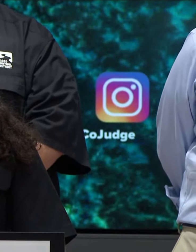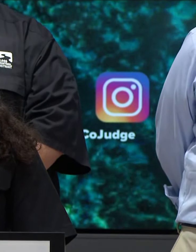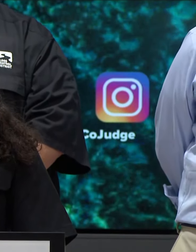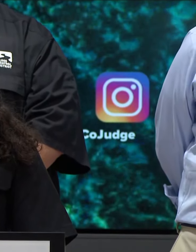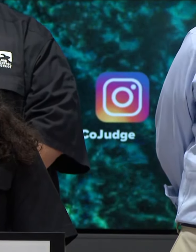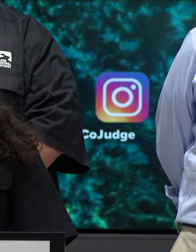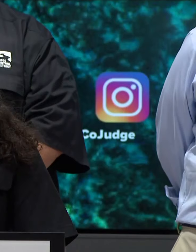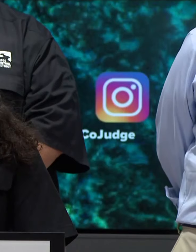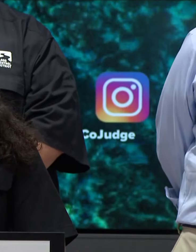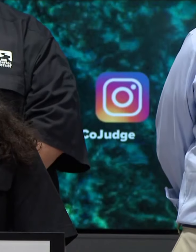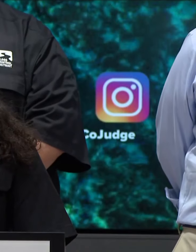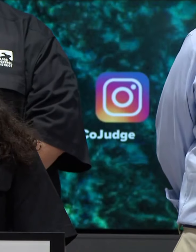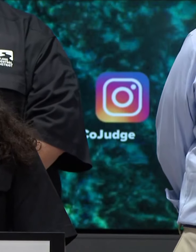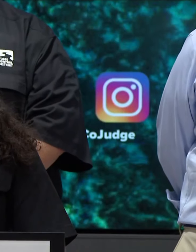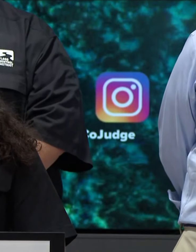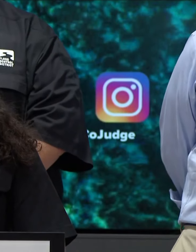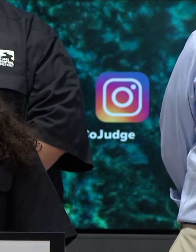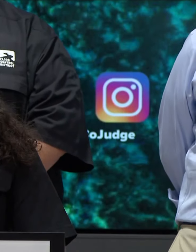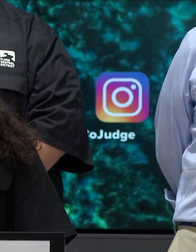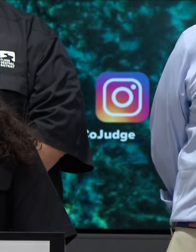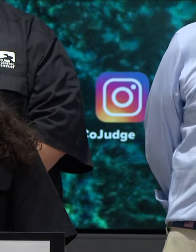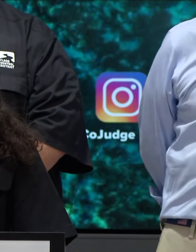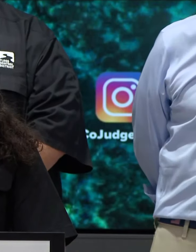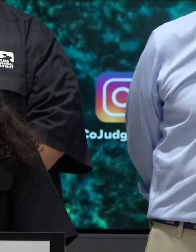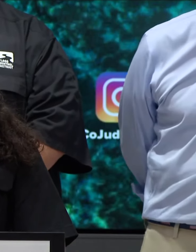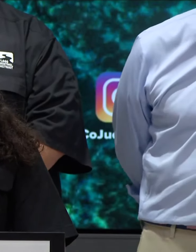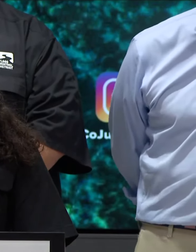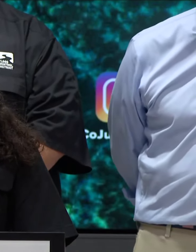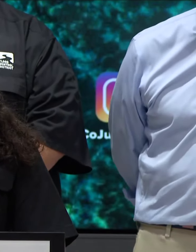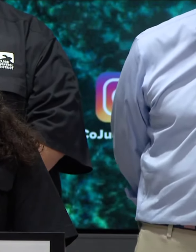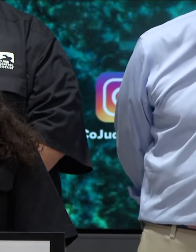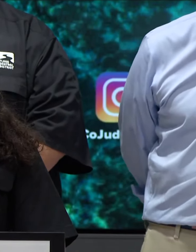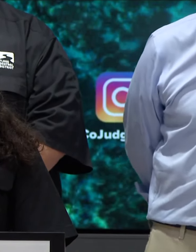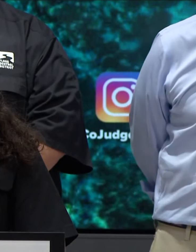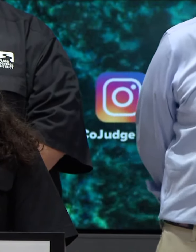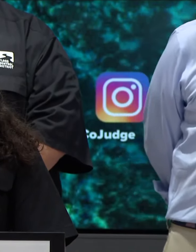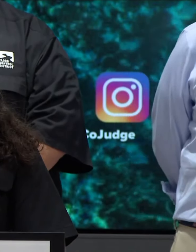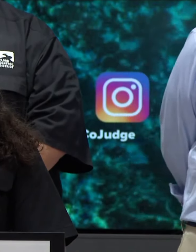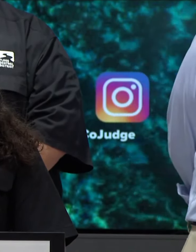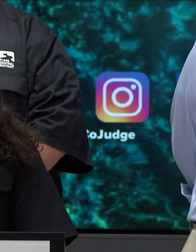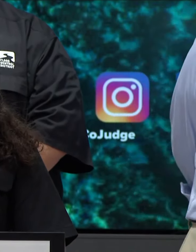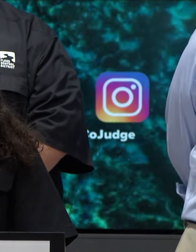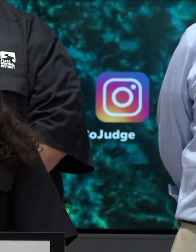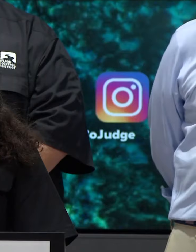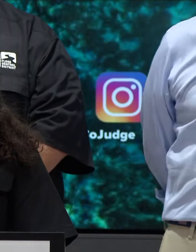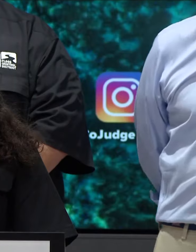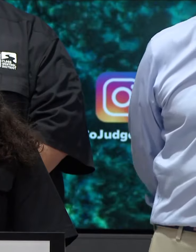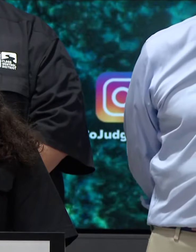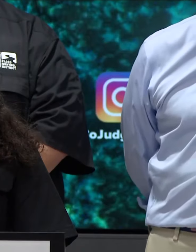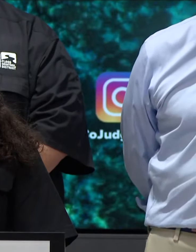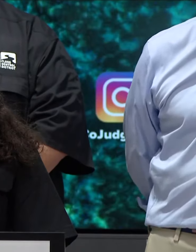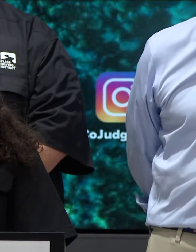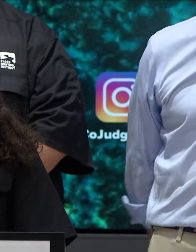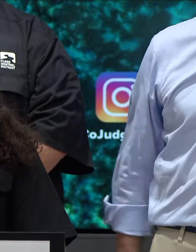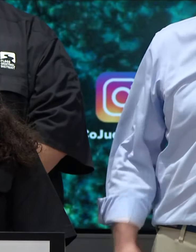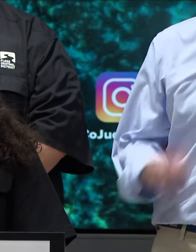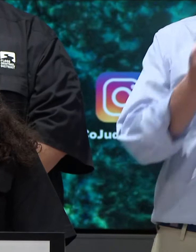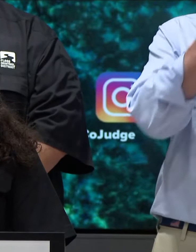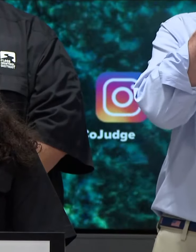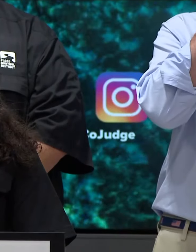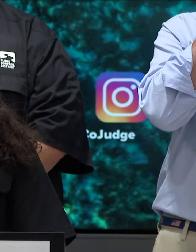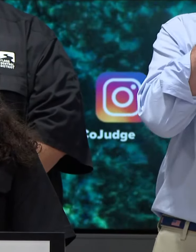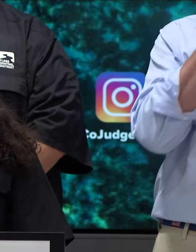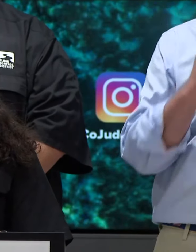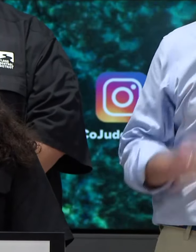acondicionado, las vidas de los pacientes estaban en riesgo, tuvieron que sacar medicinas, tuvieron que operar, tuvieron que cerrar las salas